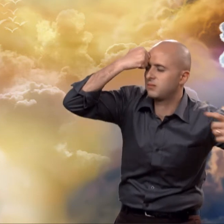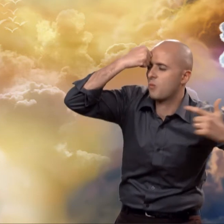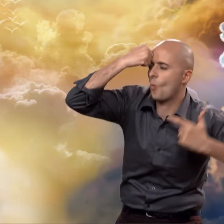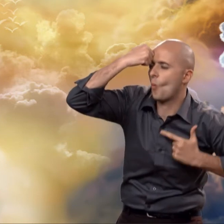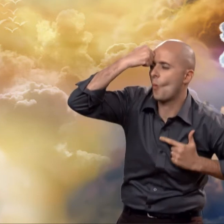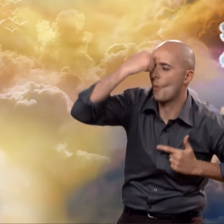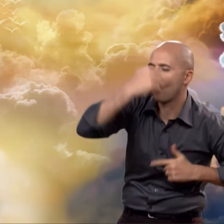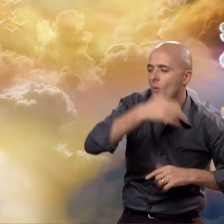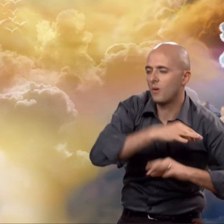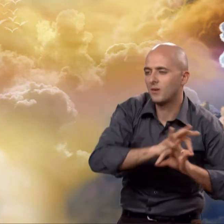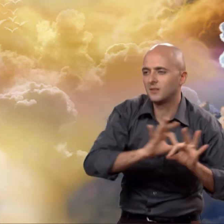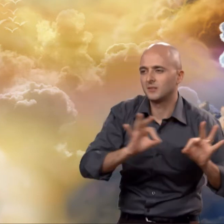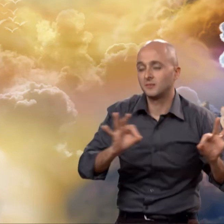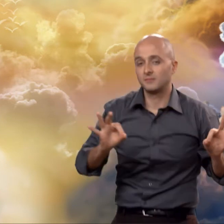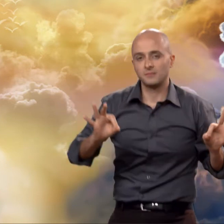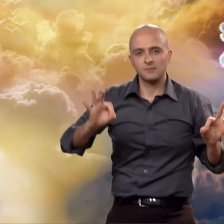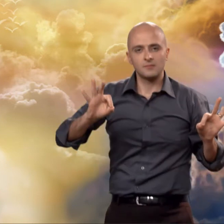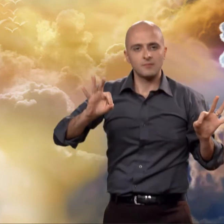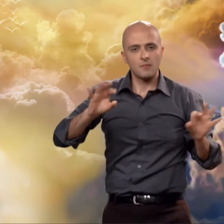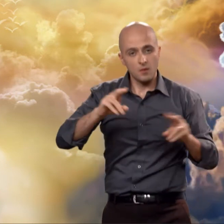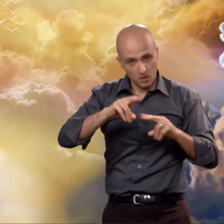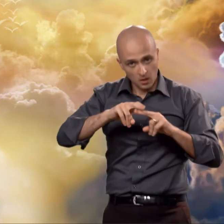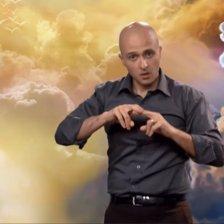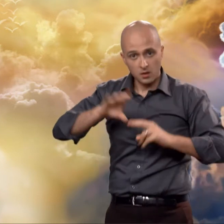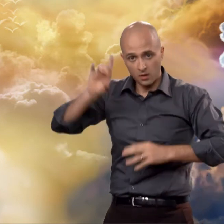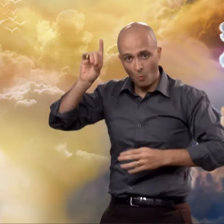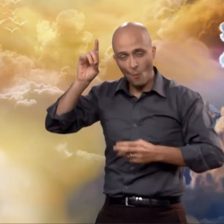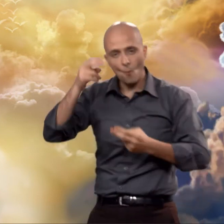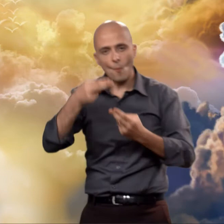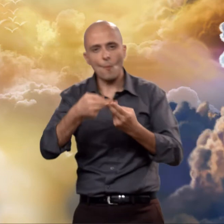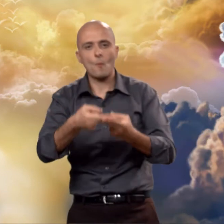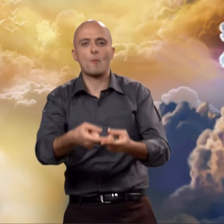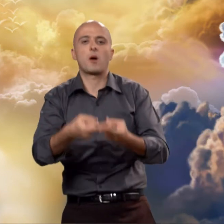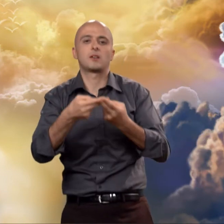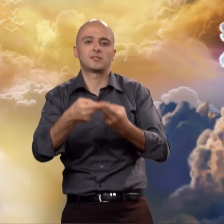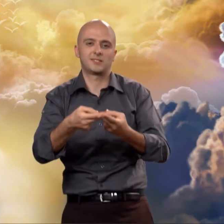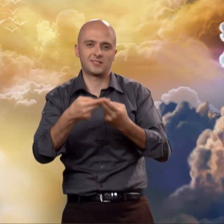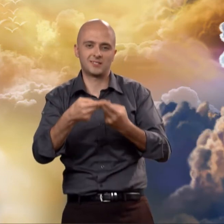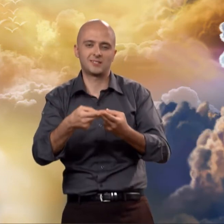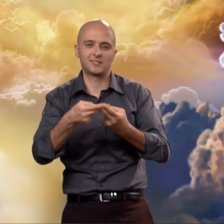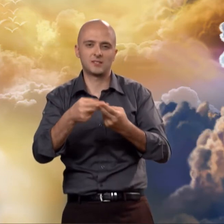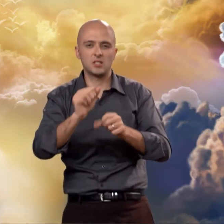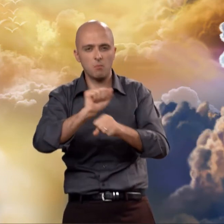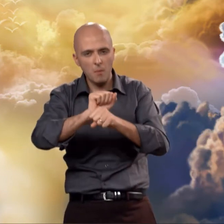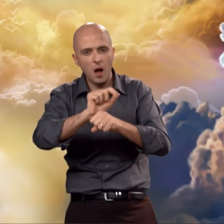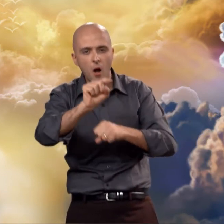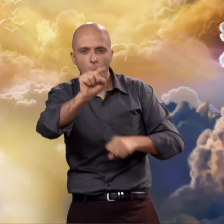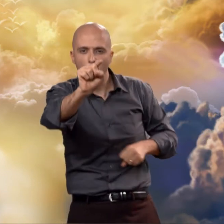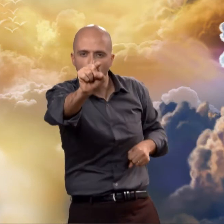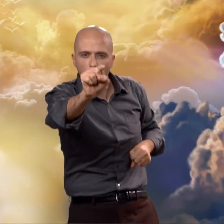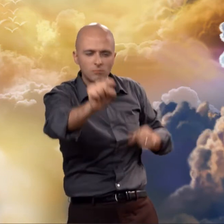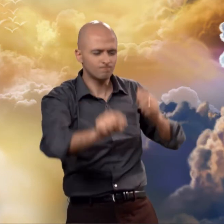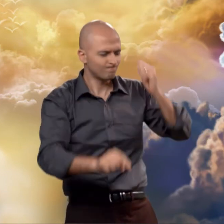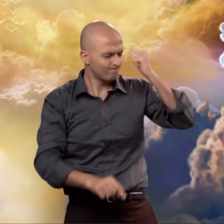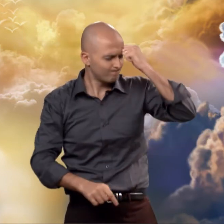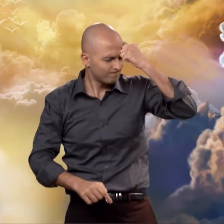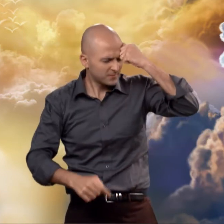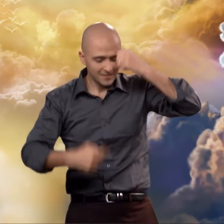deixar com Deus as consequências. O mundo deve as grandes transformações a pessoas de princípios,